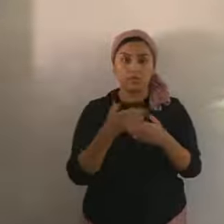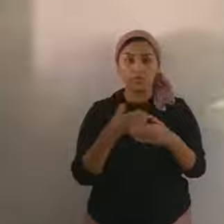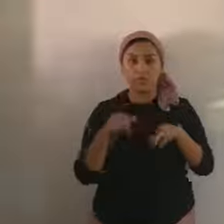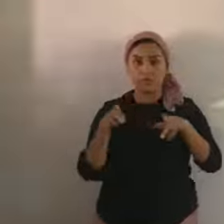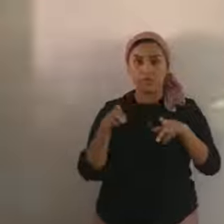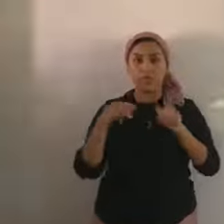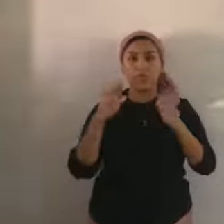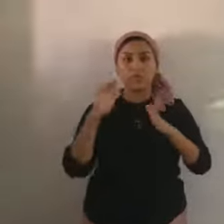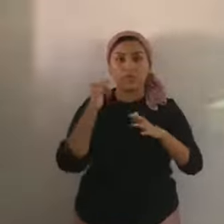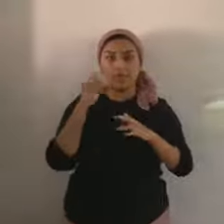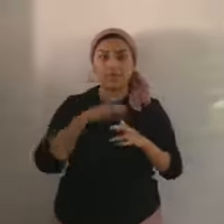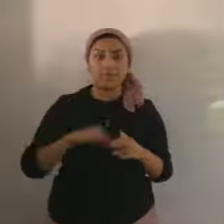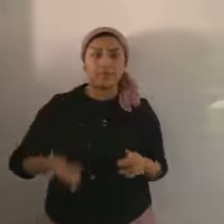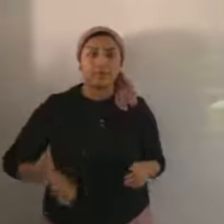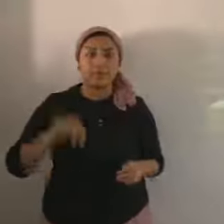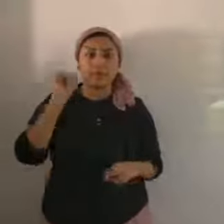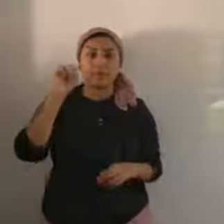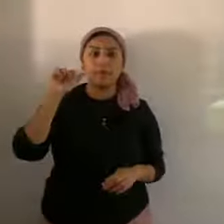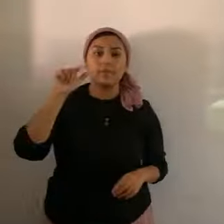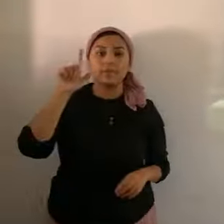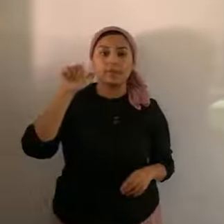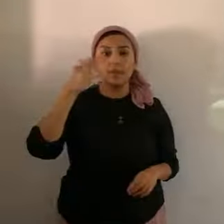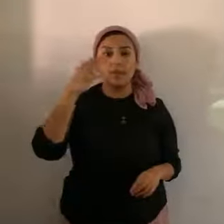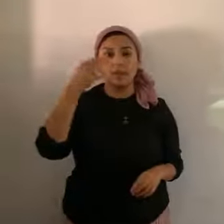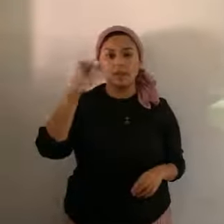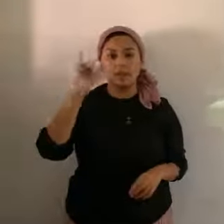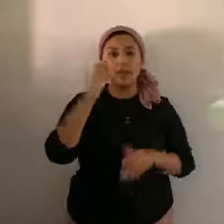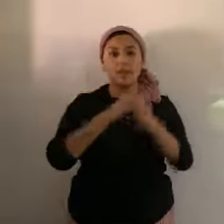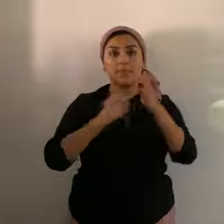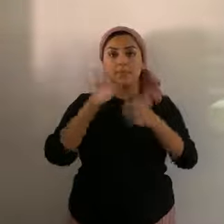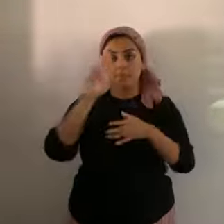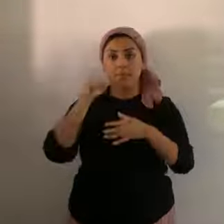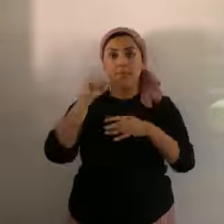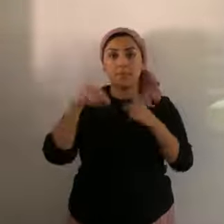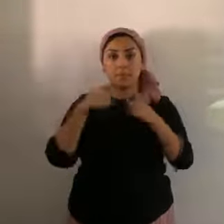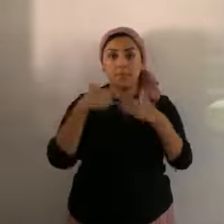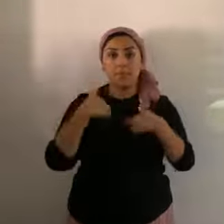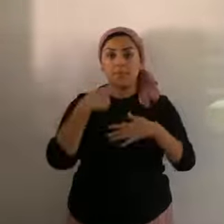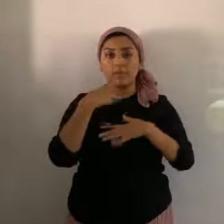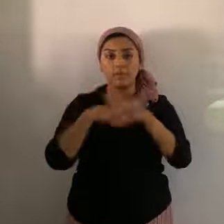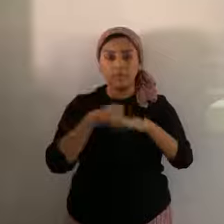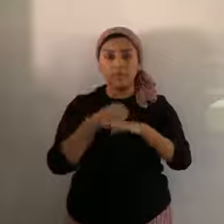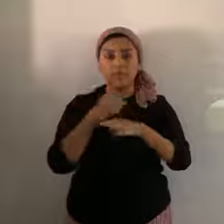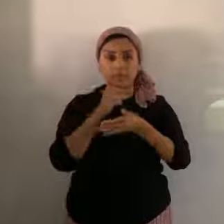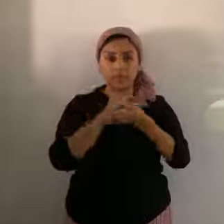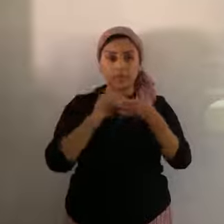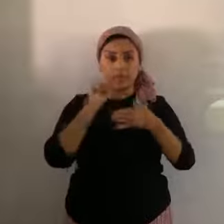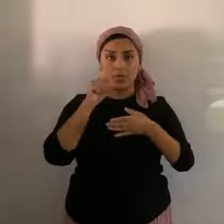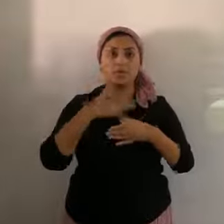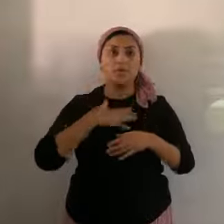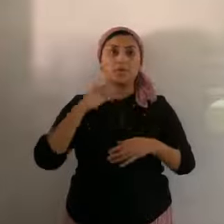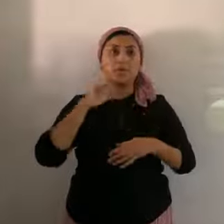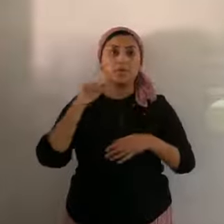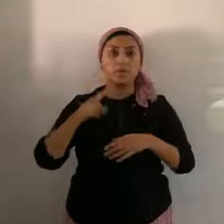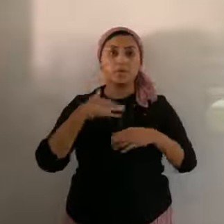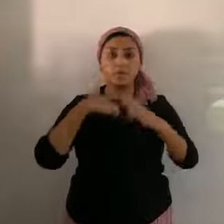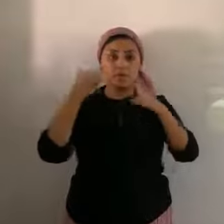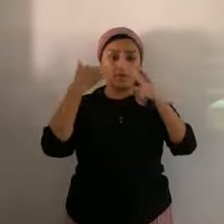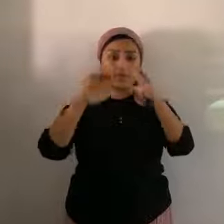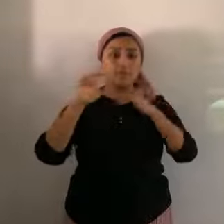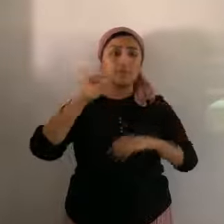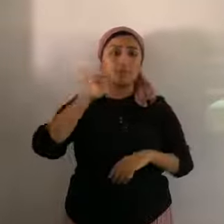Mashiach. Malaquías 3, cuando lo tengan me dicen un amén. Leo desde el verso 1, aquí yo envío a mi